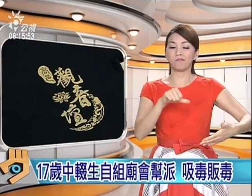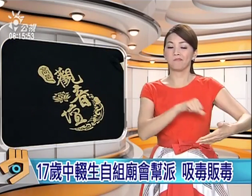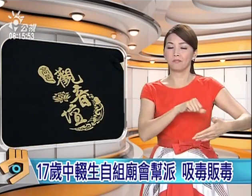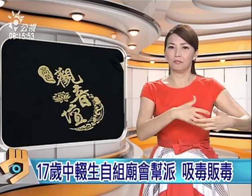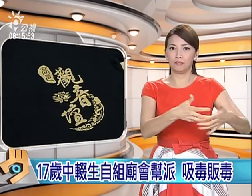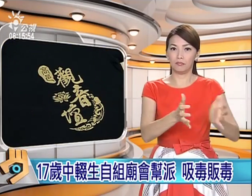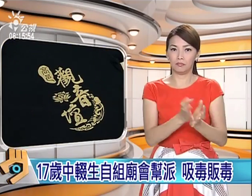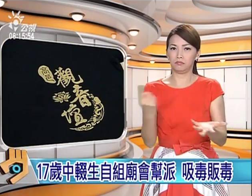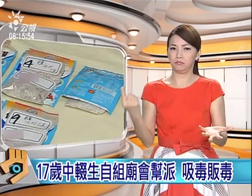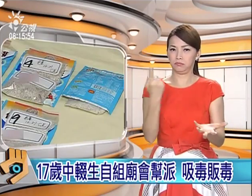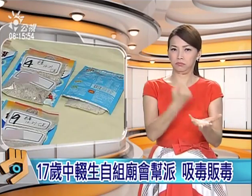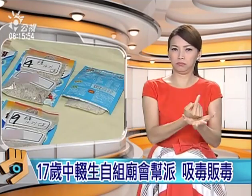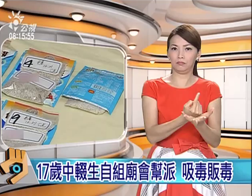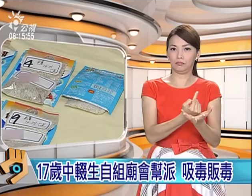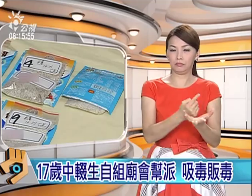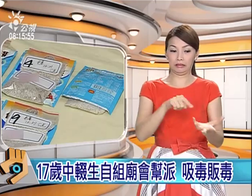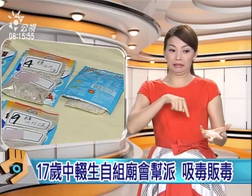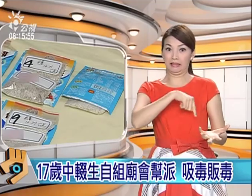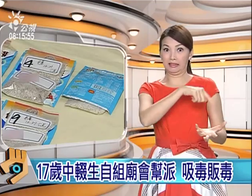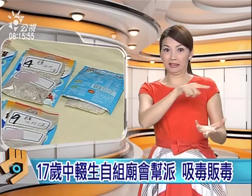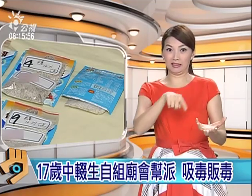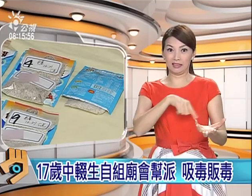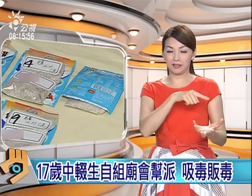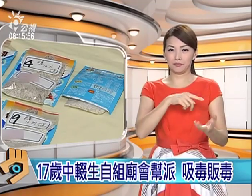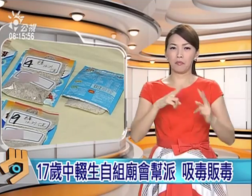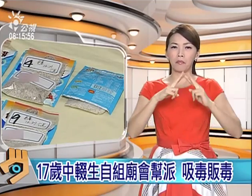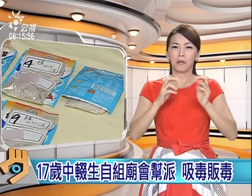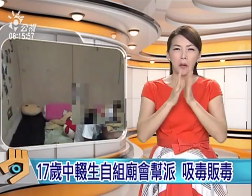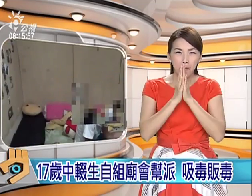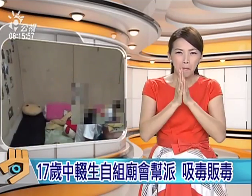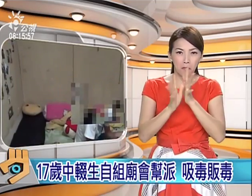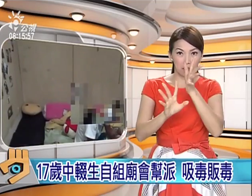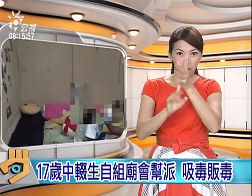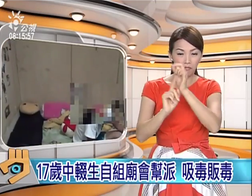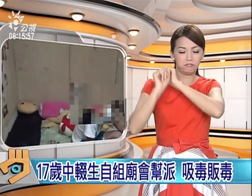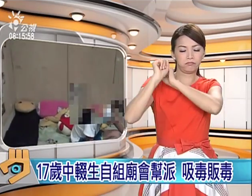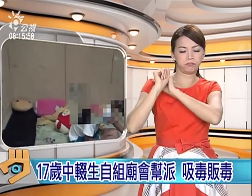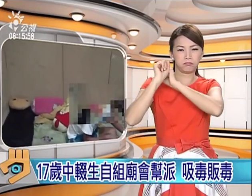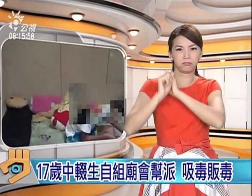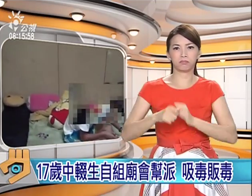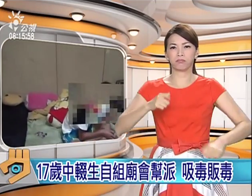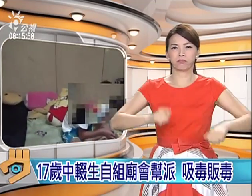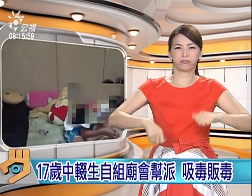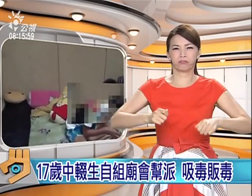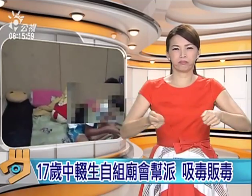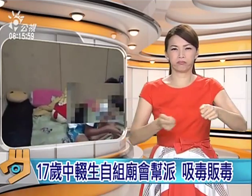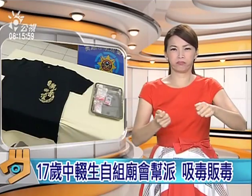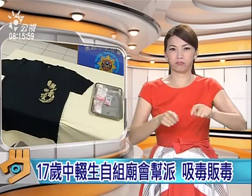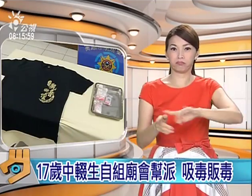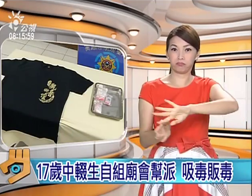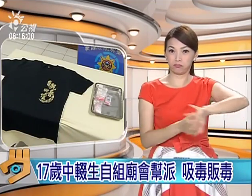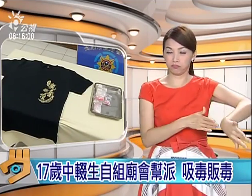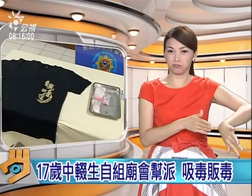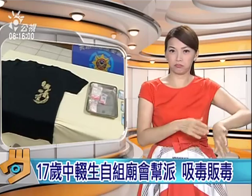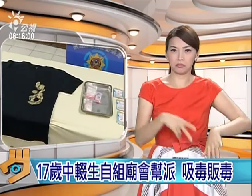庙会帮派，而这个帮派除了参加庙会活动，也吸毒跟卖